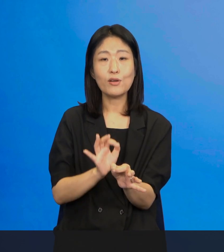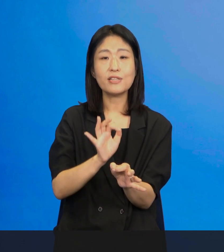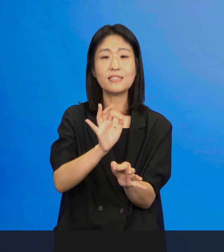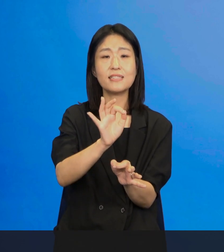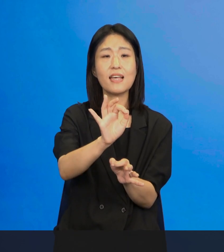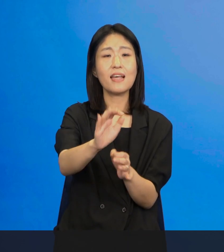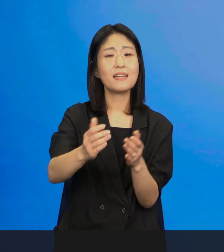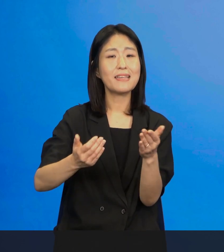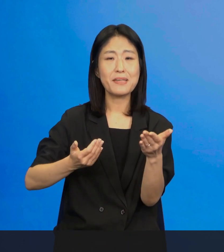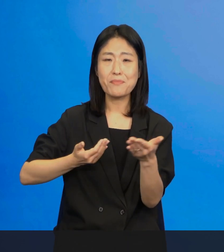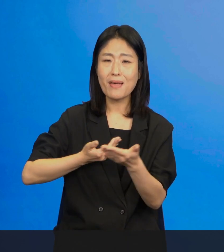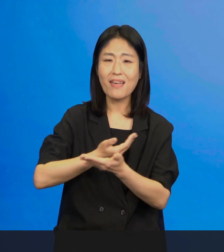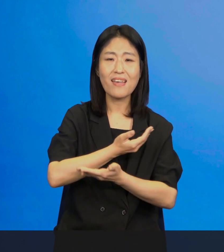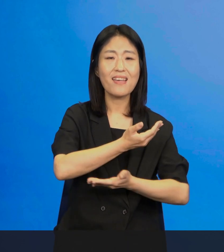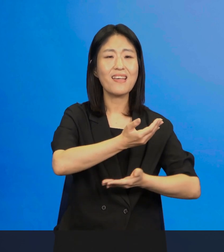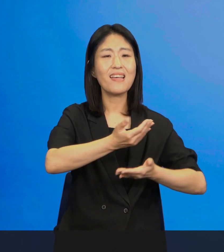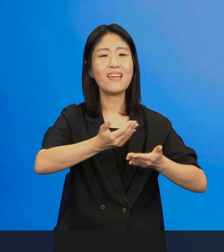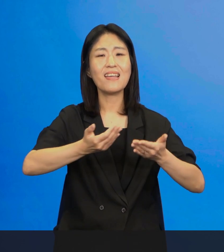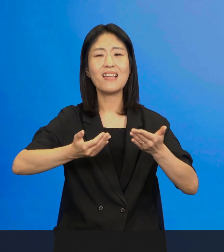영원한